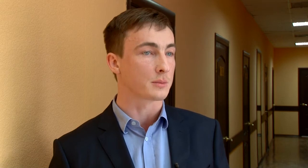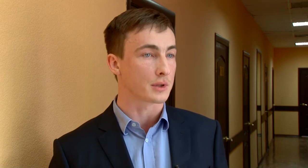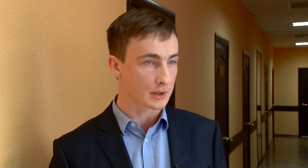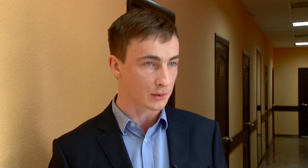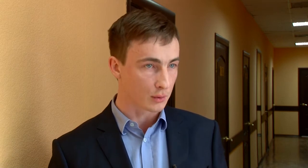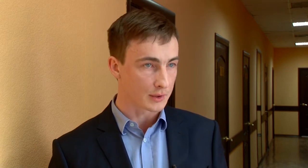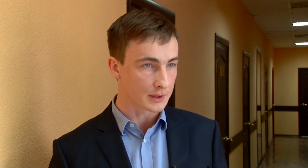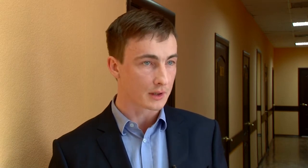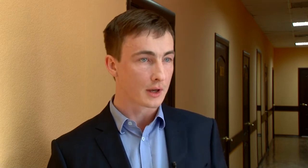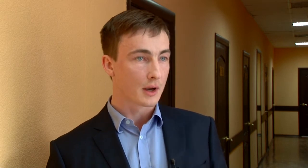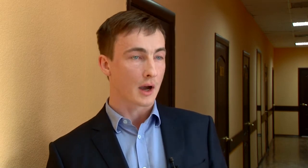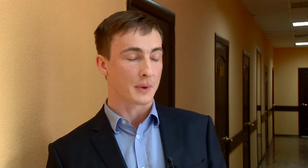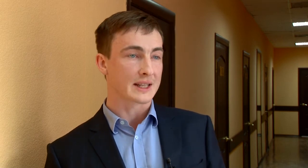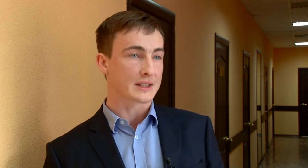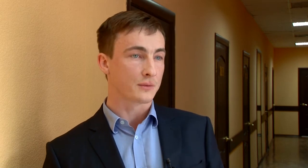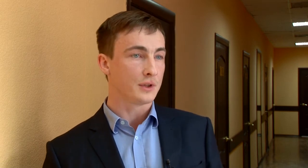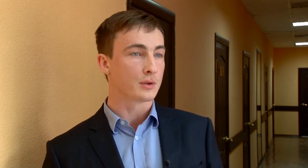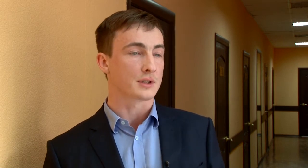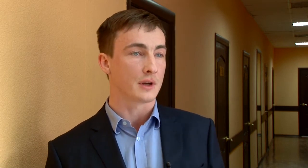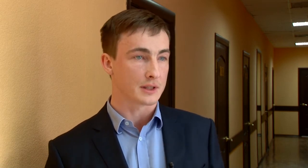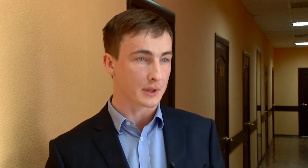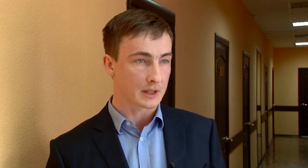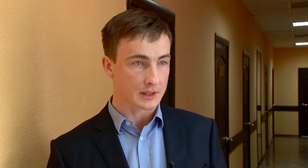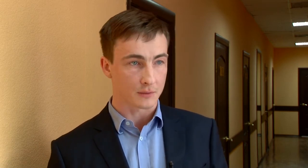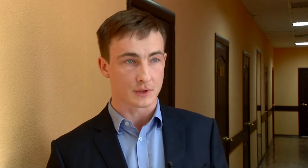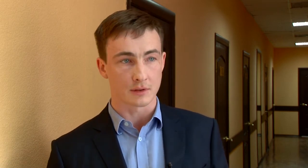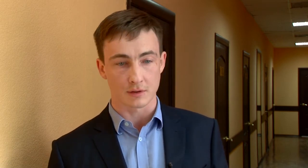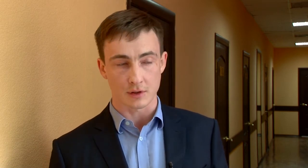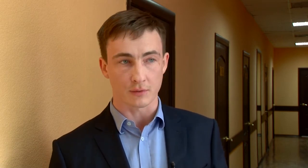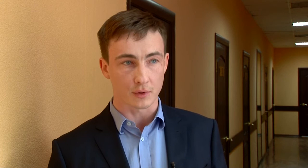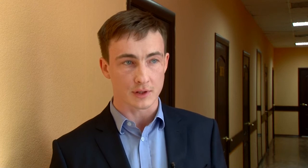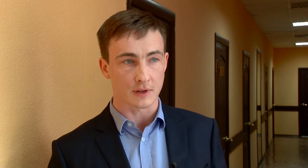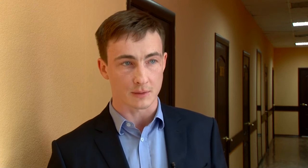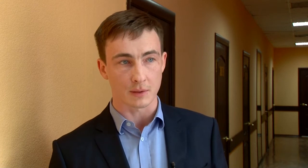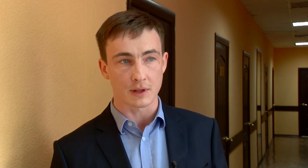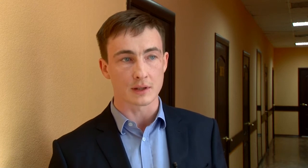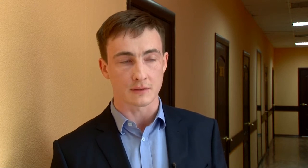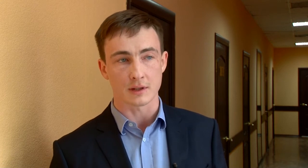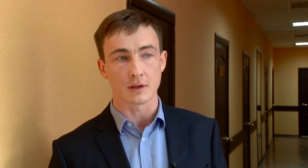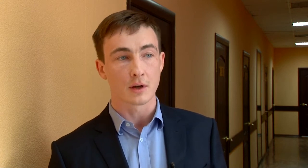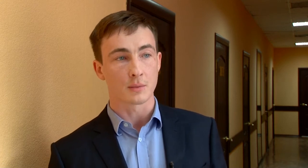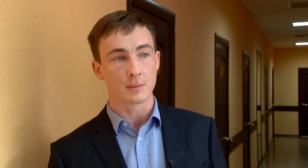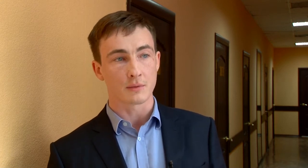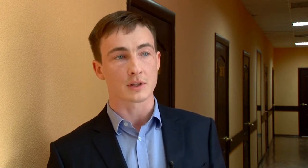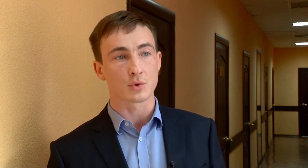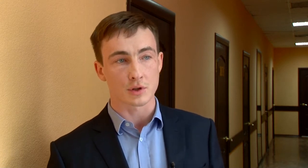по Рязанской области. А посредством видеосвязи, посредством телефонной связи, мобильной связи, мы имеем возможность